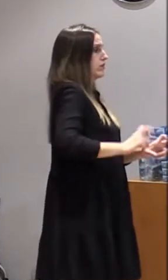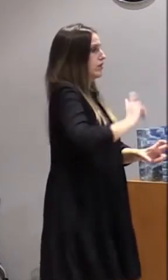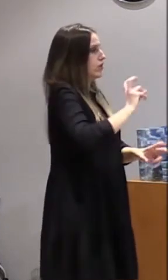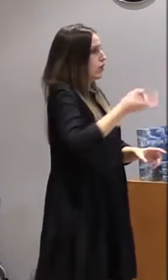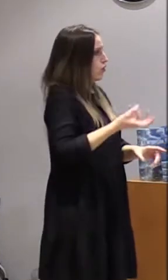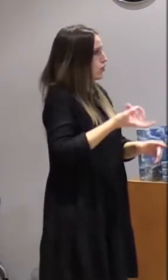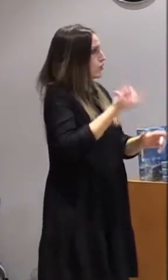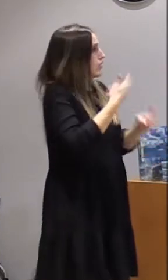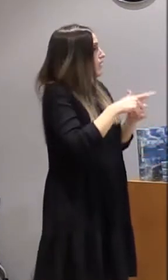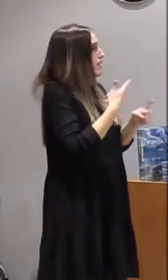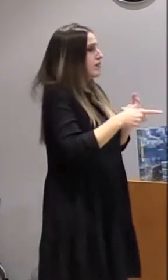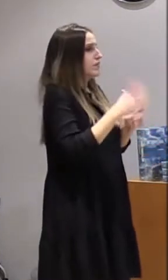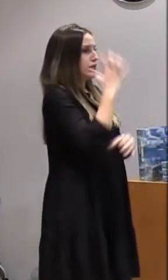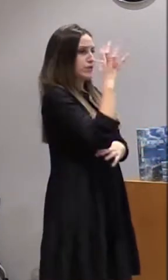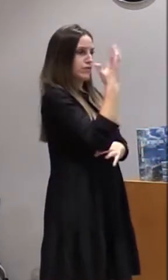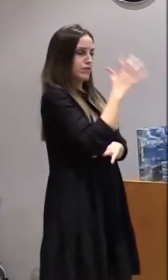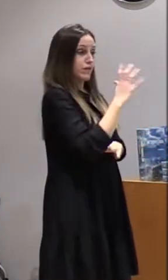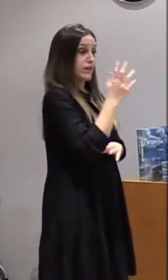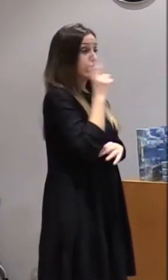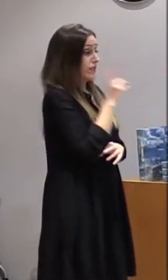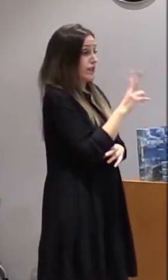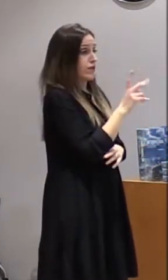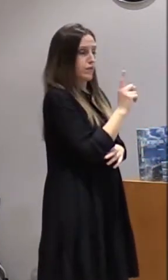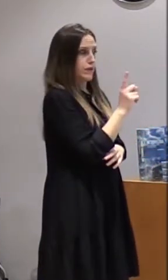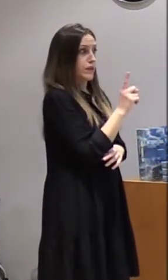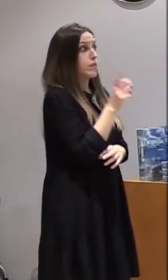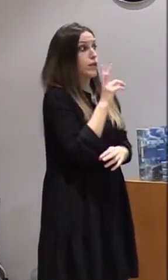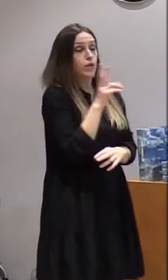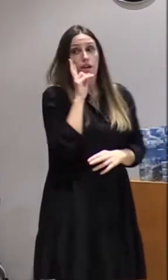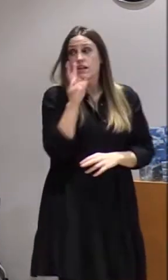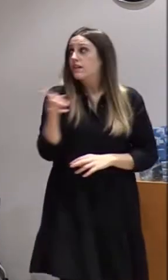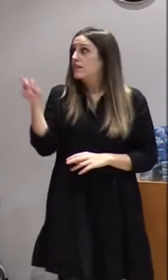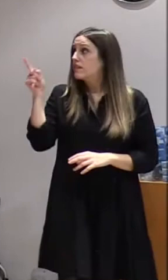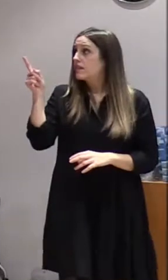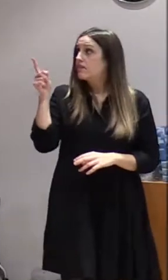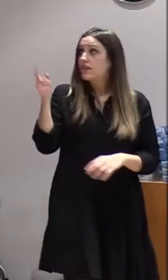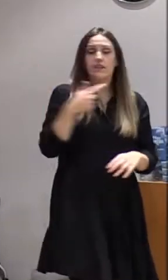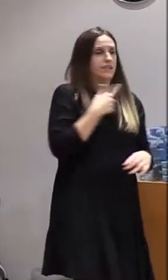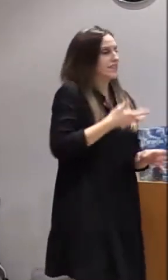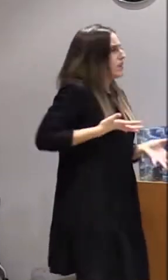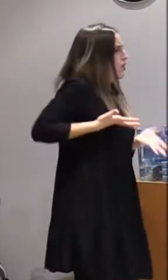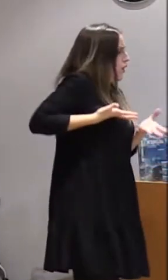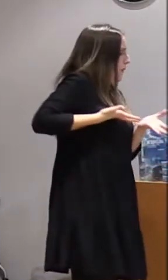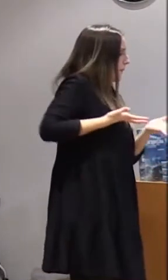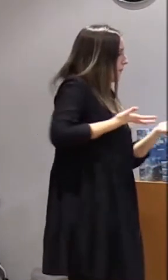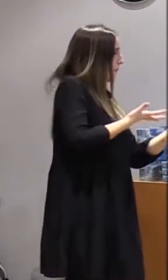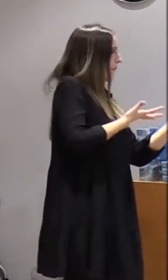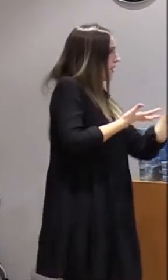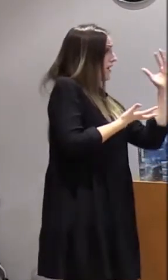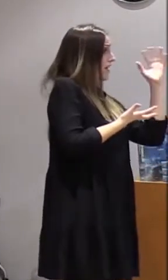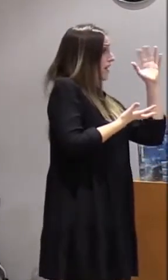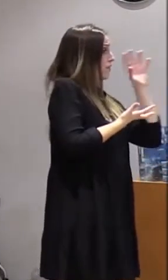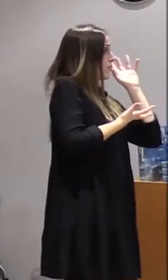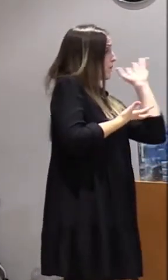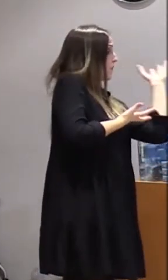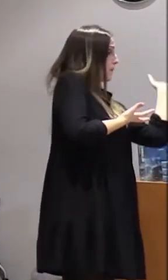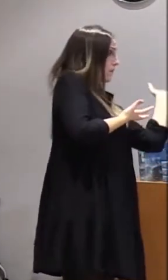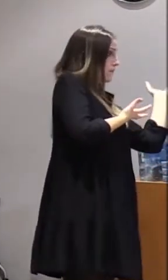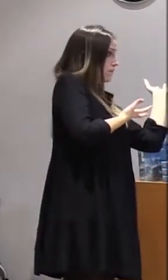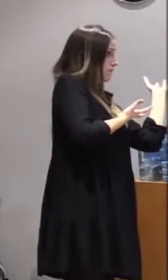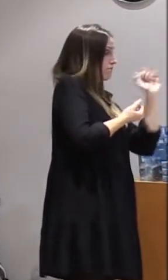elemento atmosférico que no se ve, pero se ve en el cuadro, que es el viento. Un árbol abatido por el viento que refleja ese